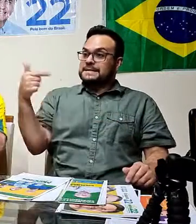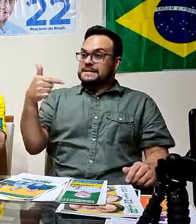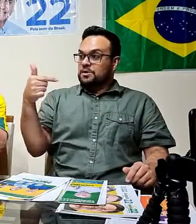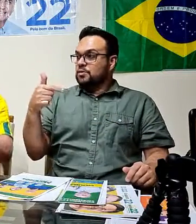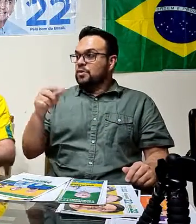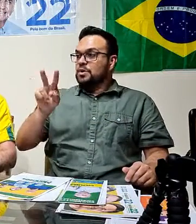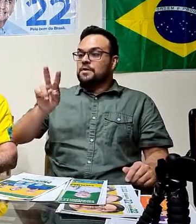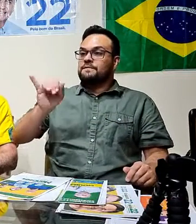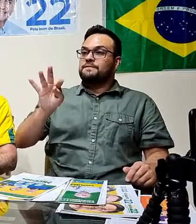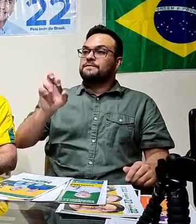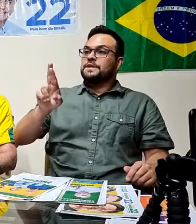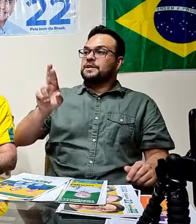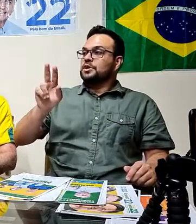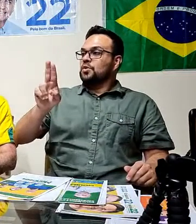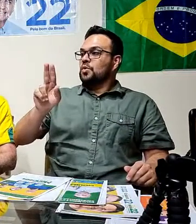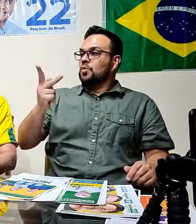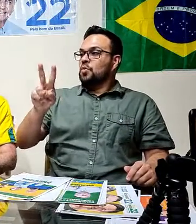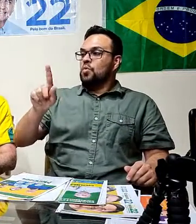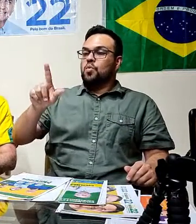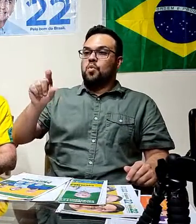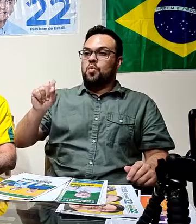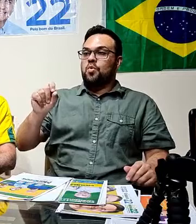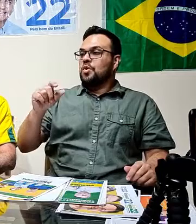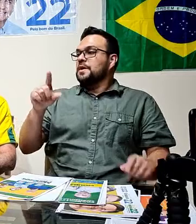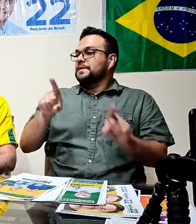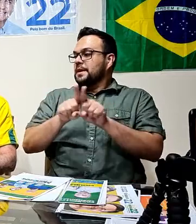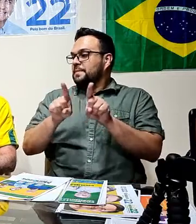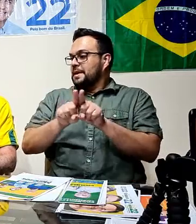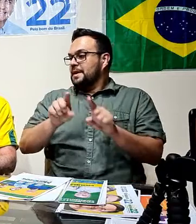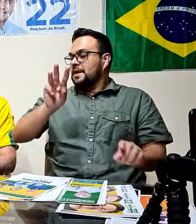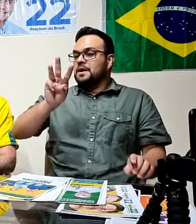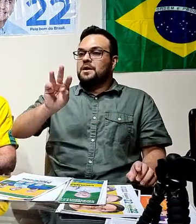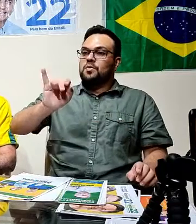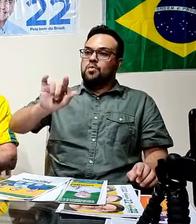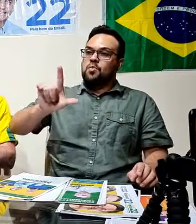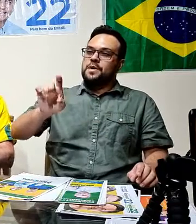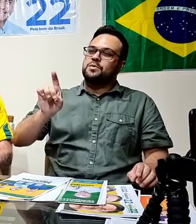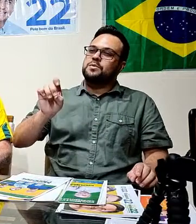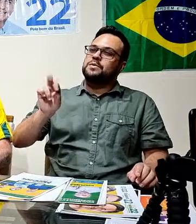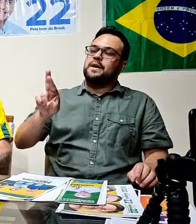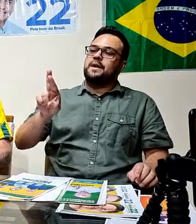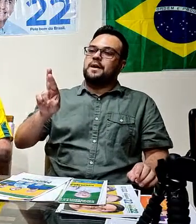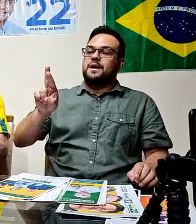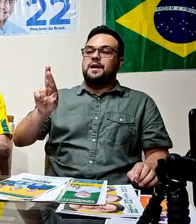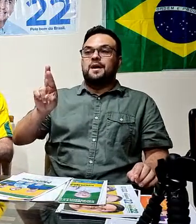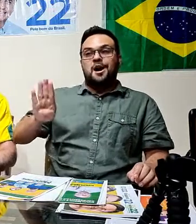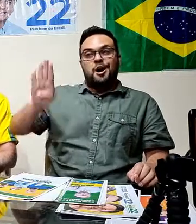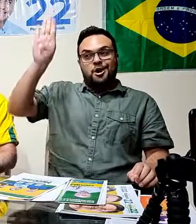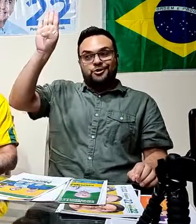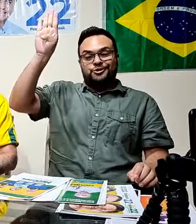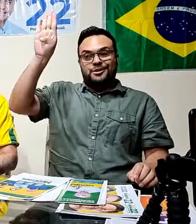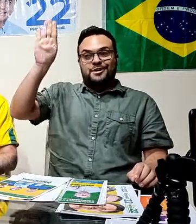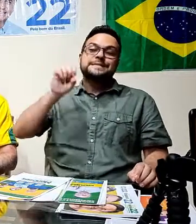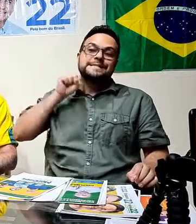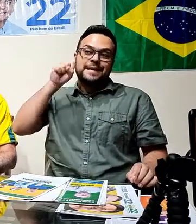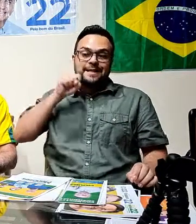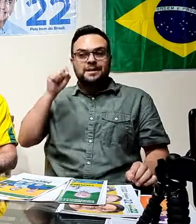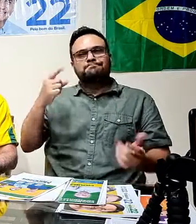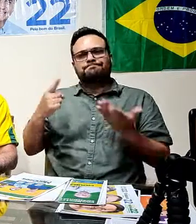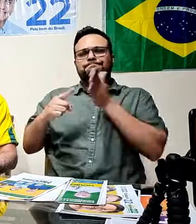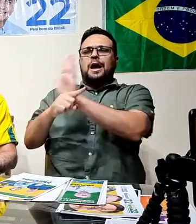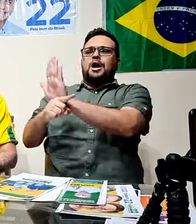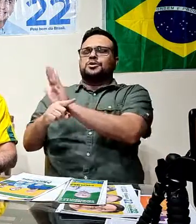Vitor Hugo vai para o segundo turno. E também o nosso Wilder Moraes, candidato ao Senado. Aí não tem segundo turno, pessoal. Vamos dar uma força mesmo,